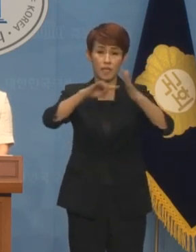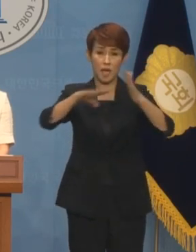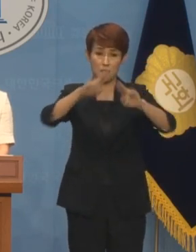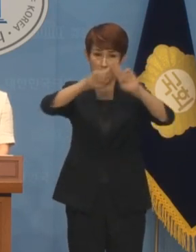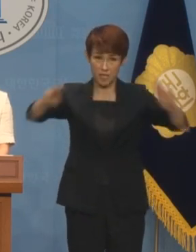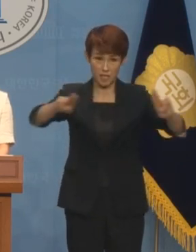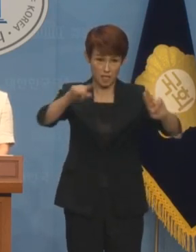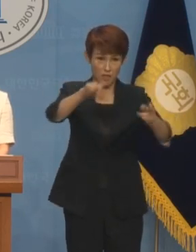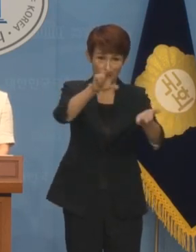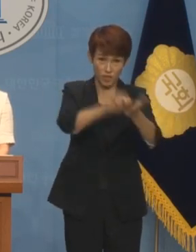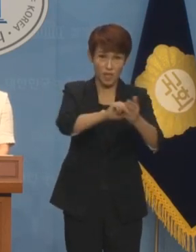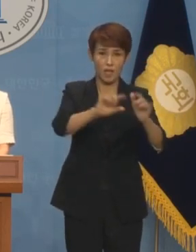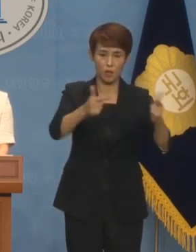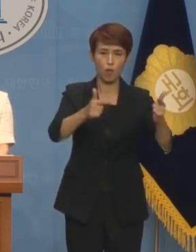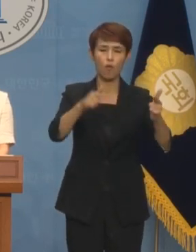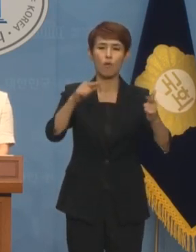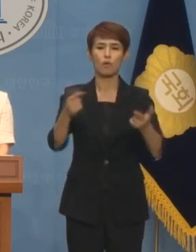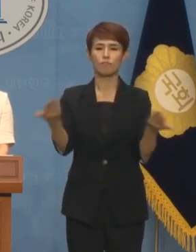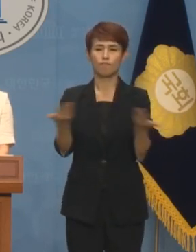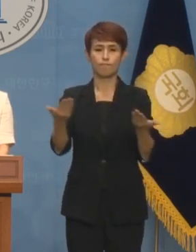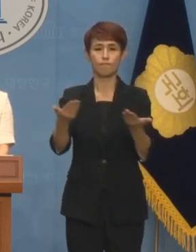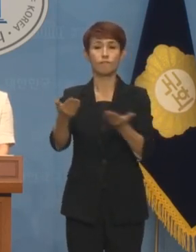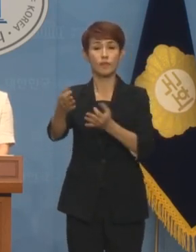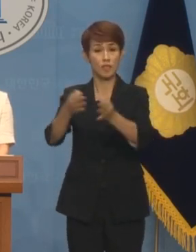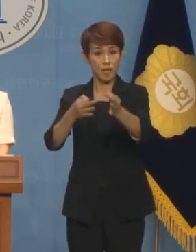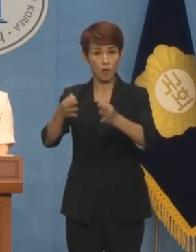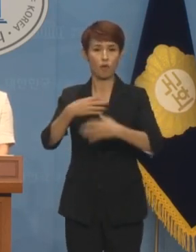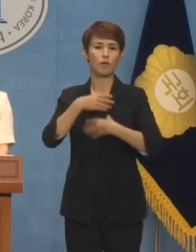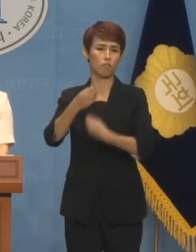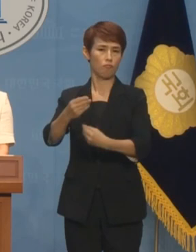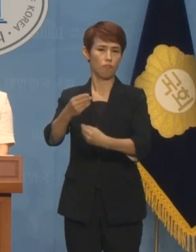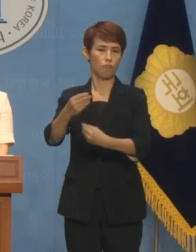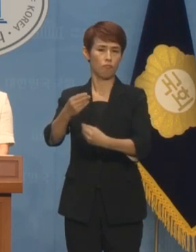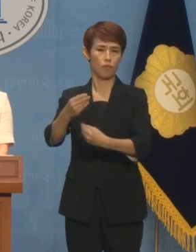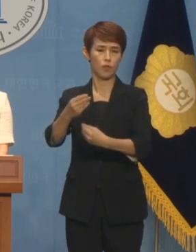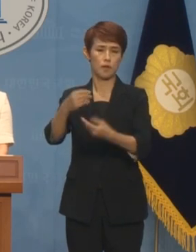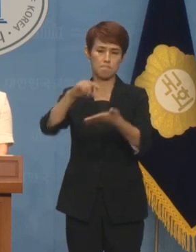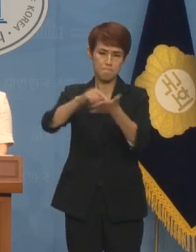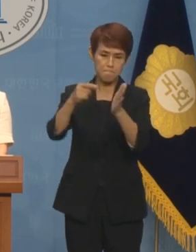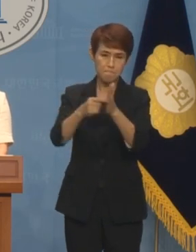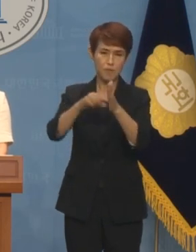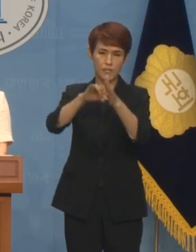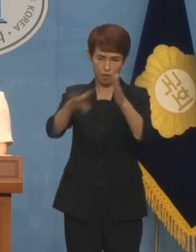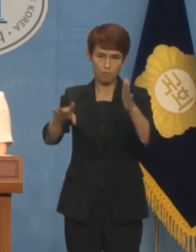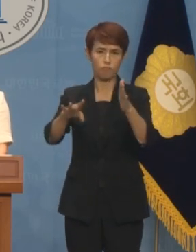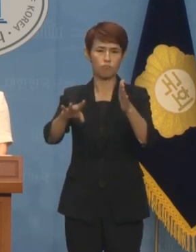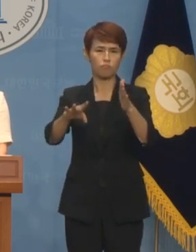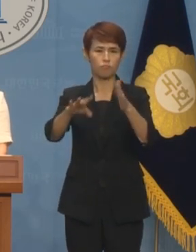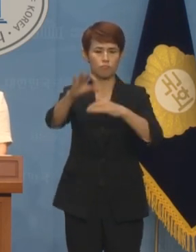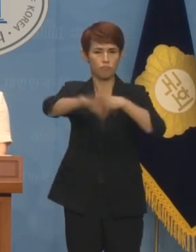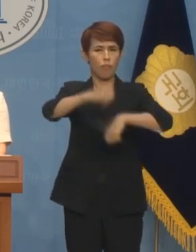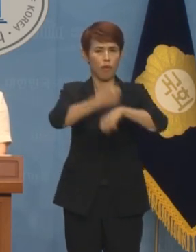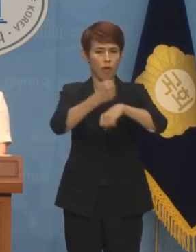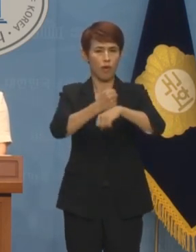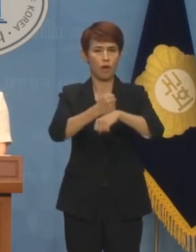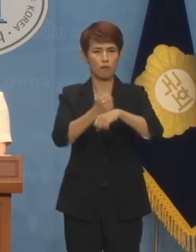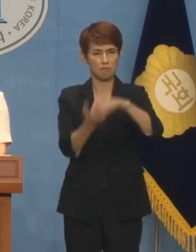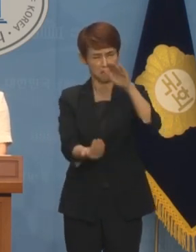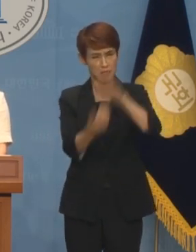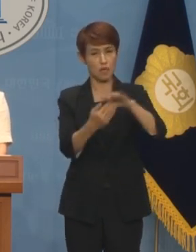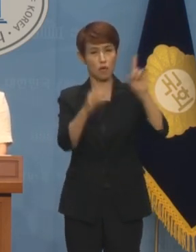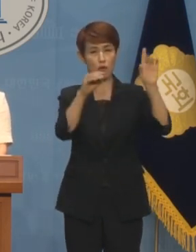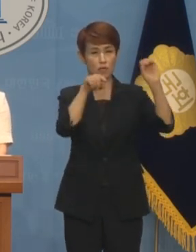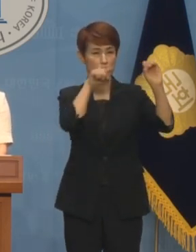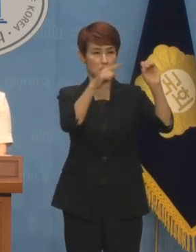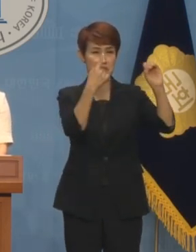부동산 시장의 안정, 보유 부동산의 가치에 부합하는 적정 보유세의 부과, 상위 0.1% 부동산